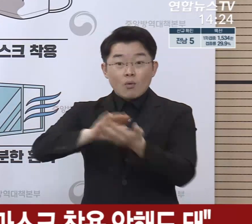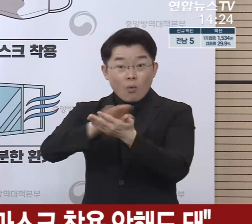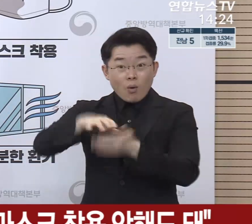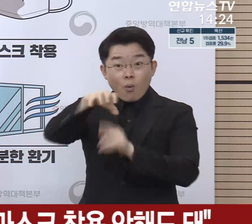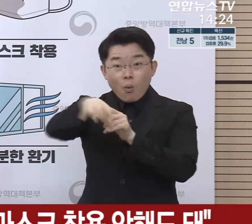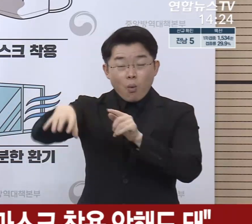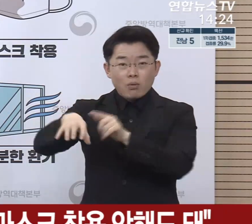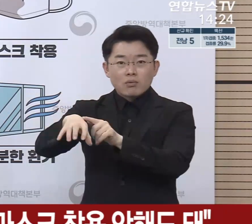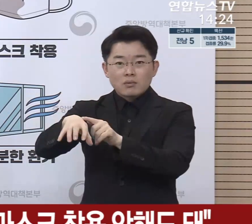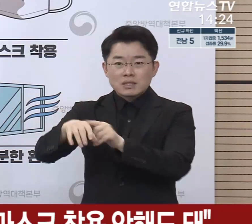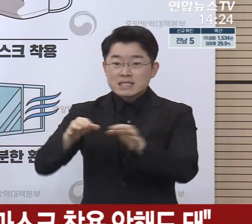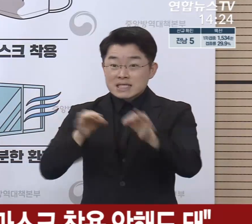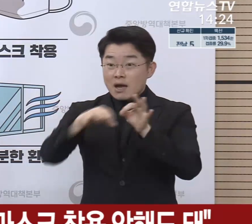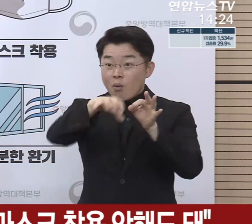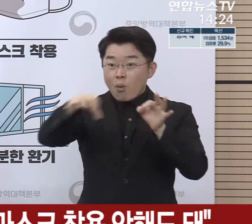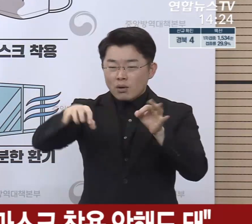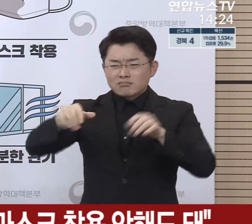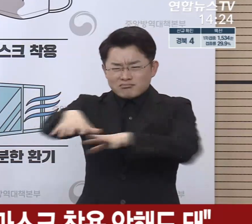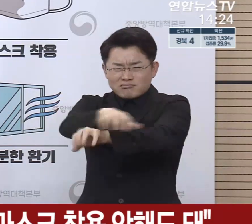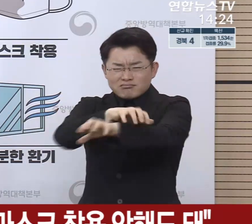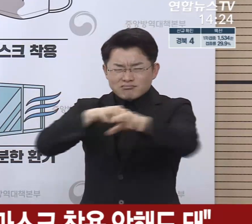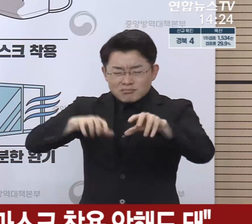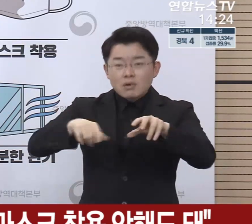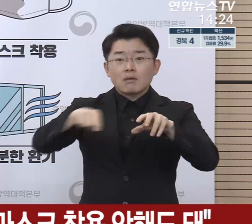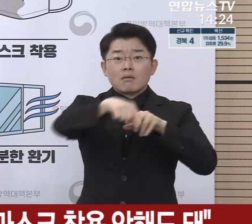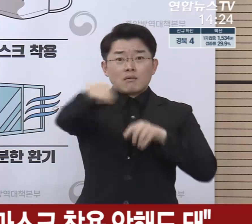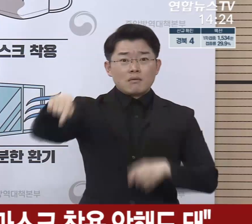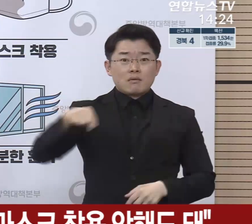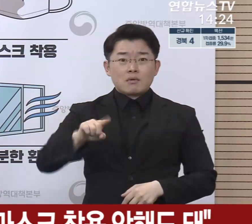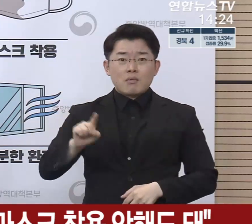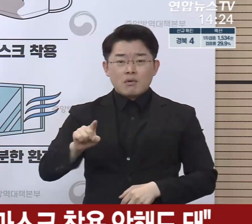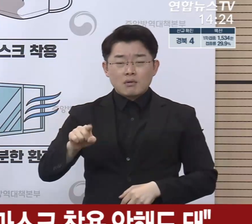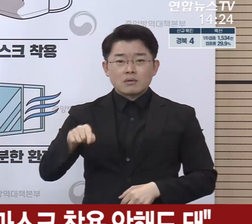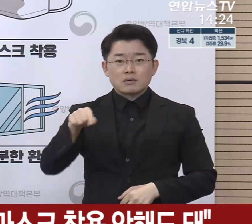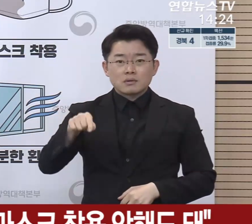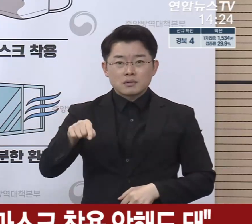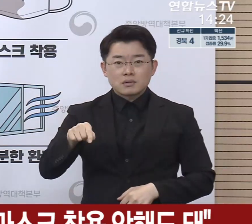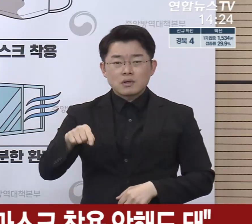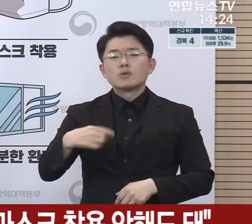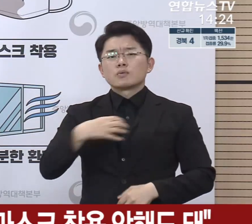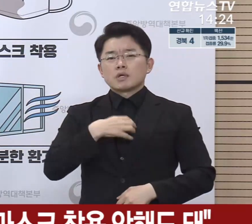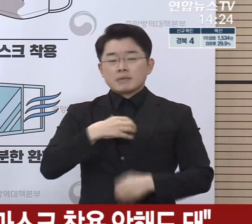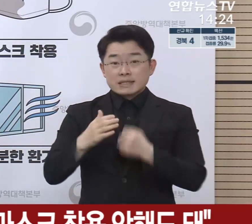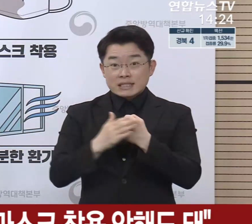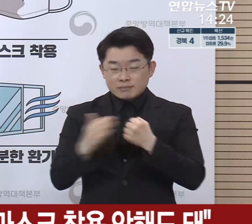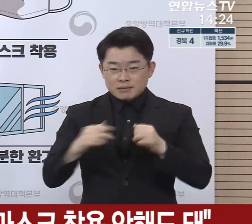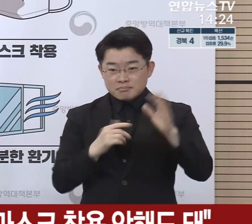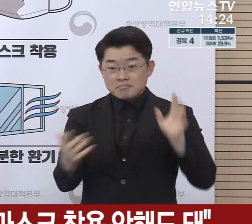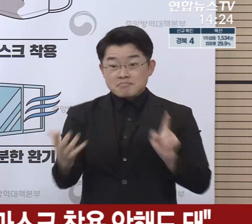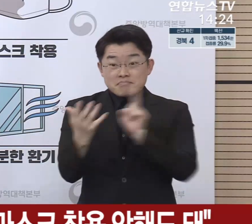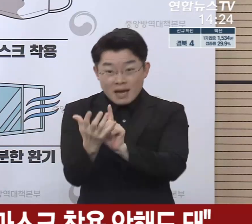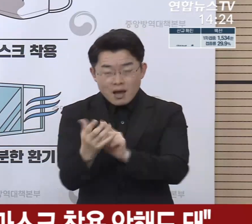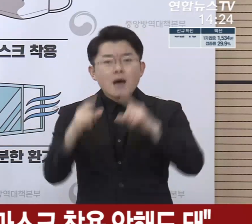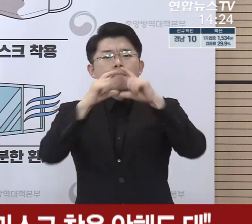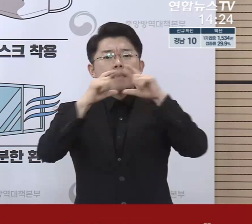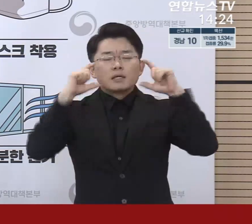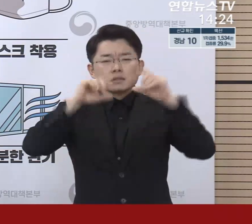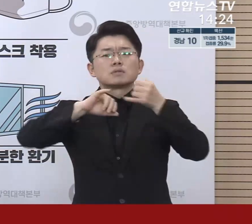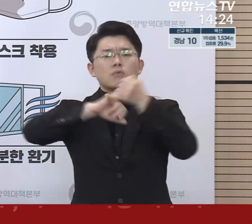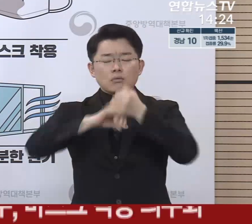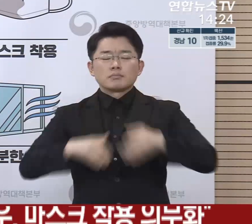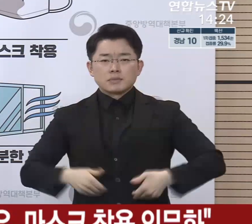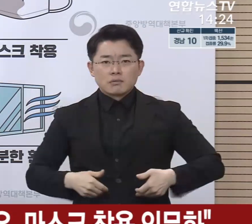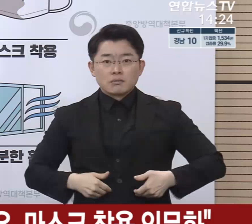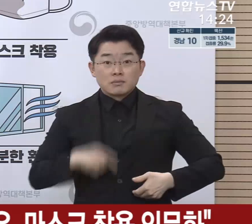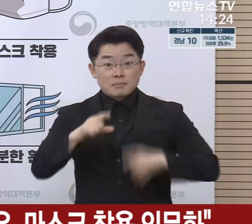유원시설, 그리고 시장 등 실외의 쇼핑 공간과 같이 다중이 밀집하는 경우에는 마스크를 착용하지 않으면 과태료